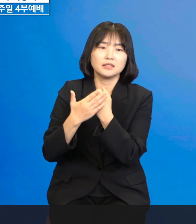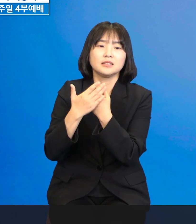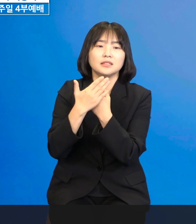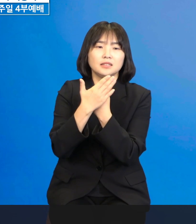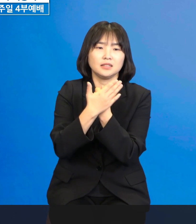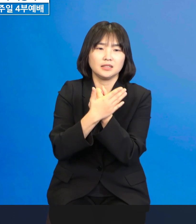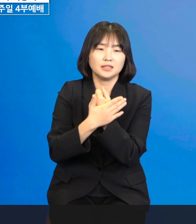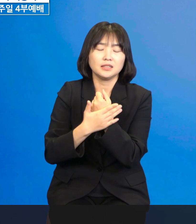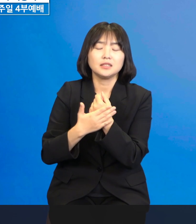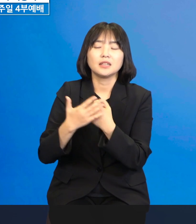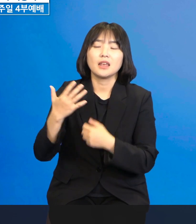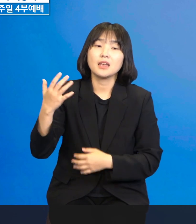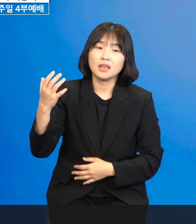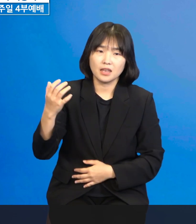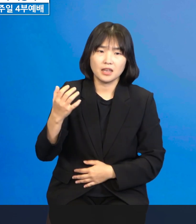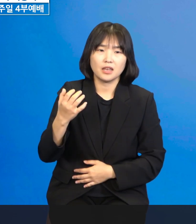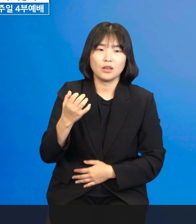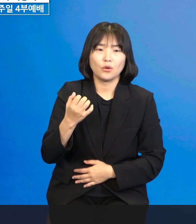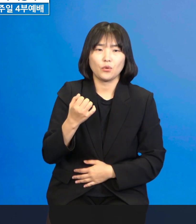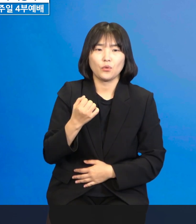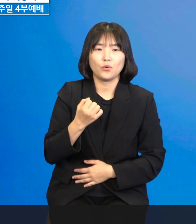십자가를